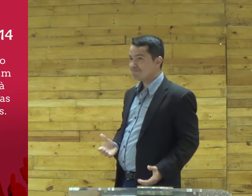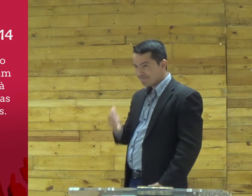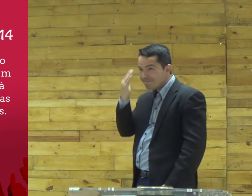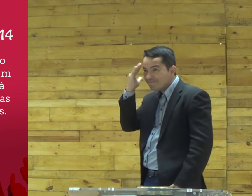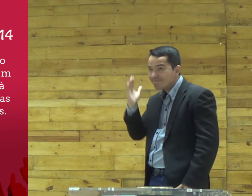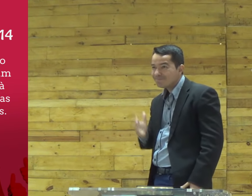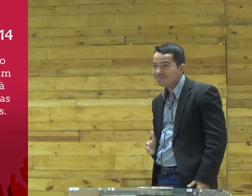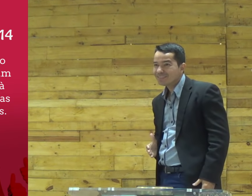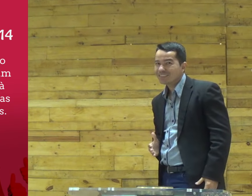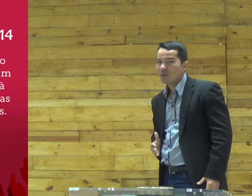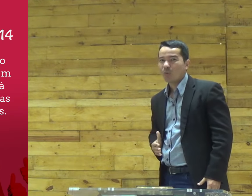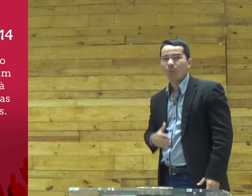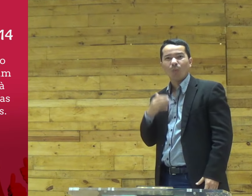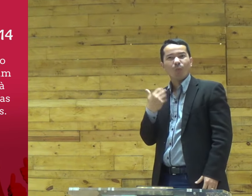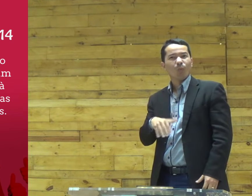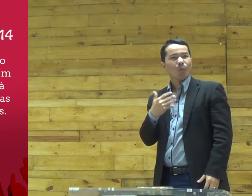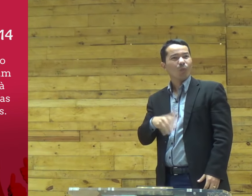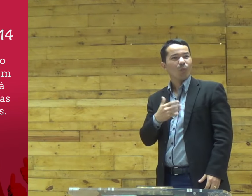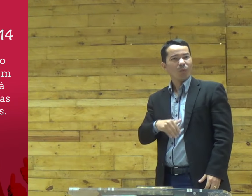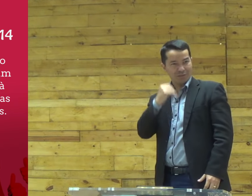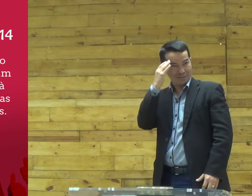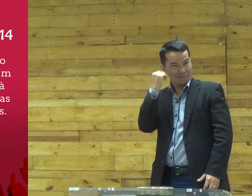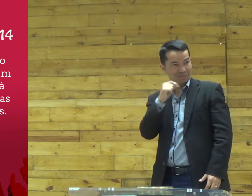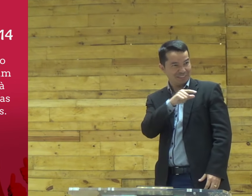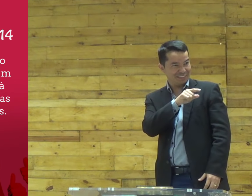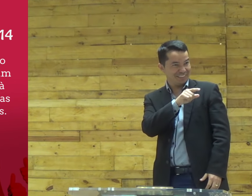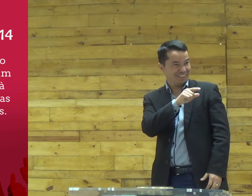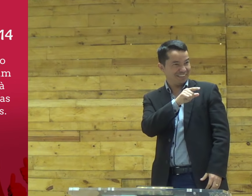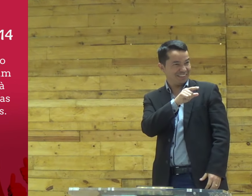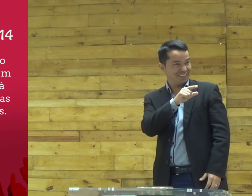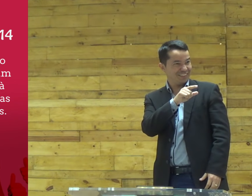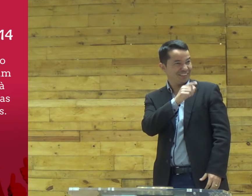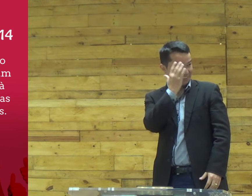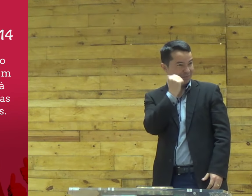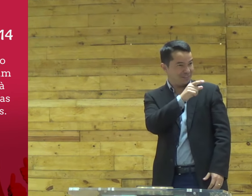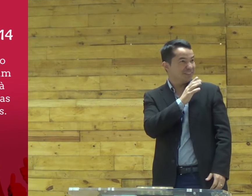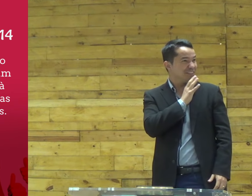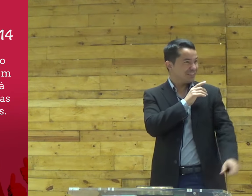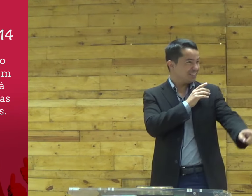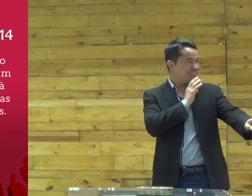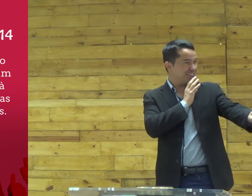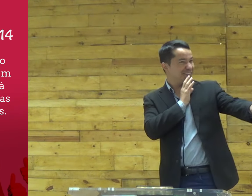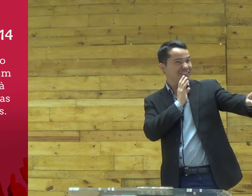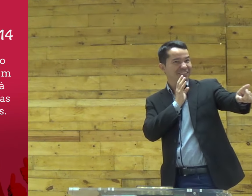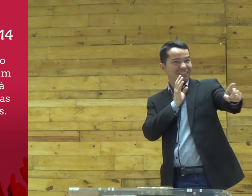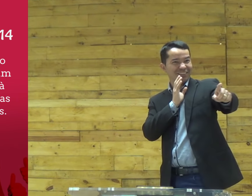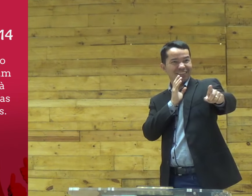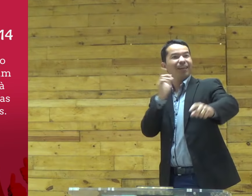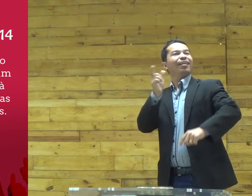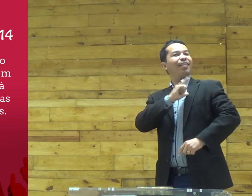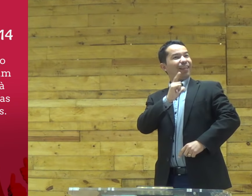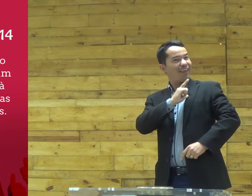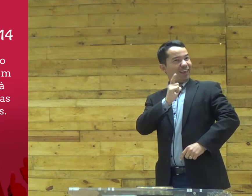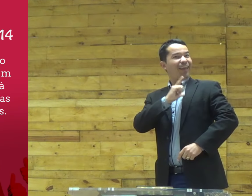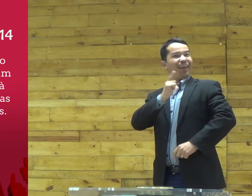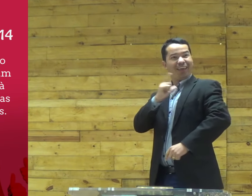amaldiçoar. Você entende? Poxa vida, sabia disso? Esse versículo existe. É